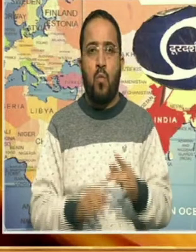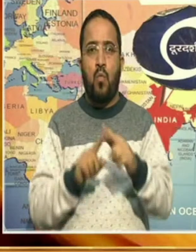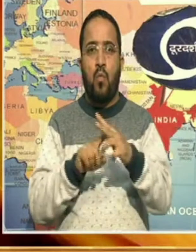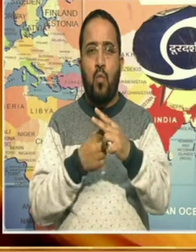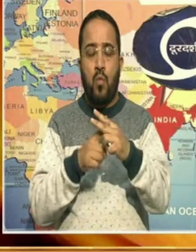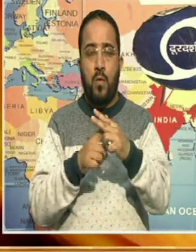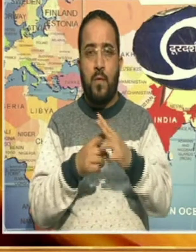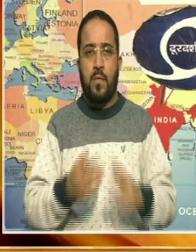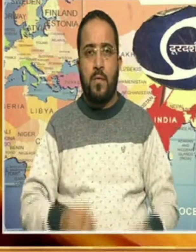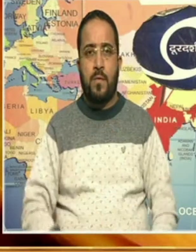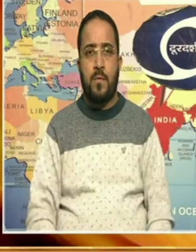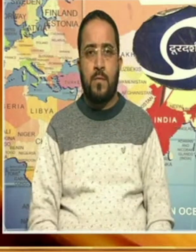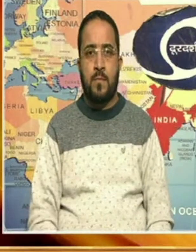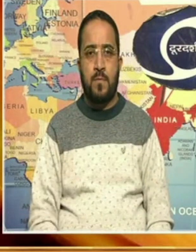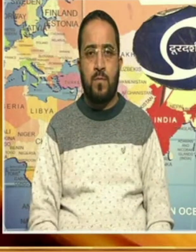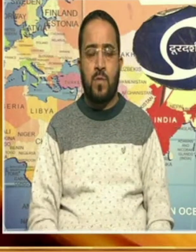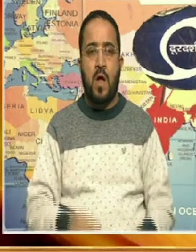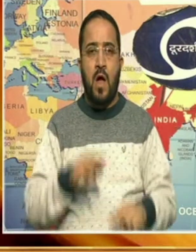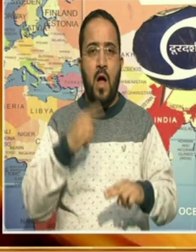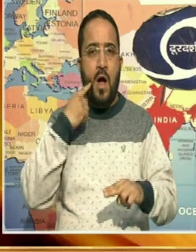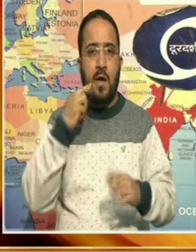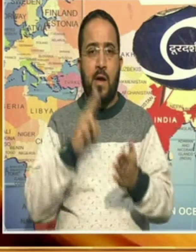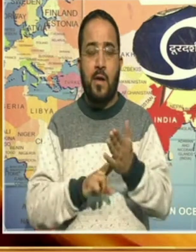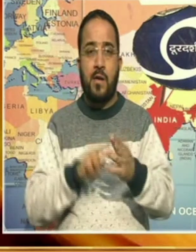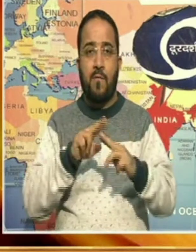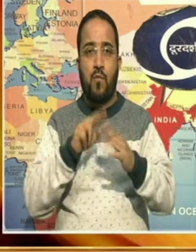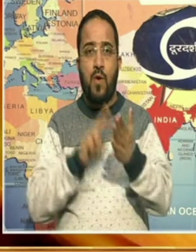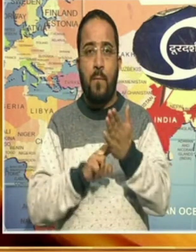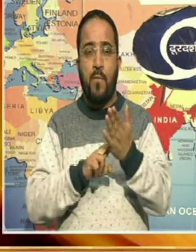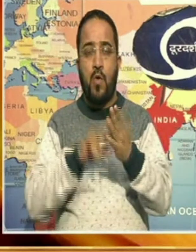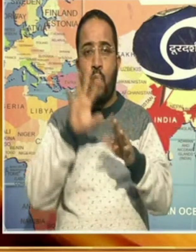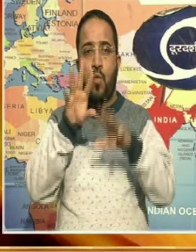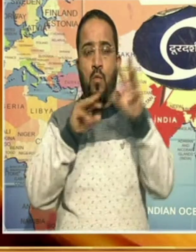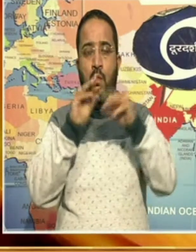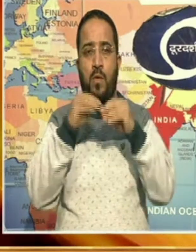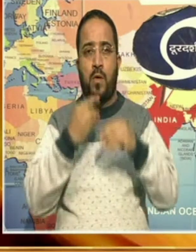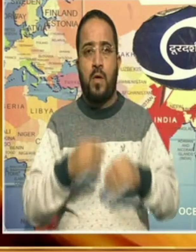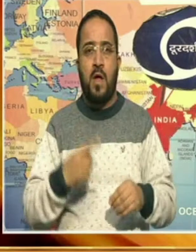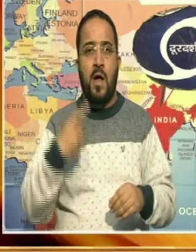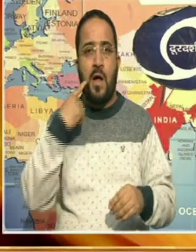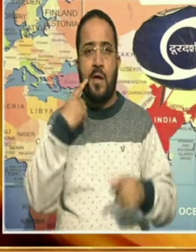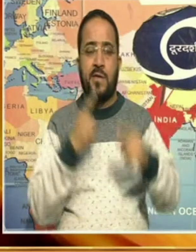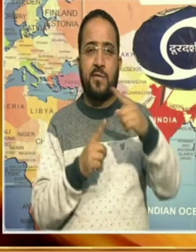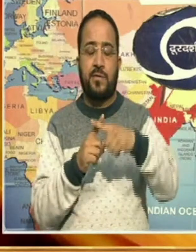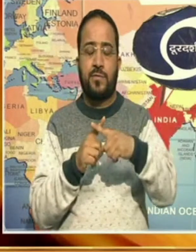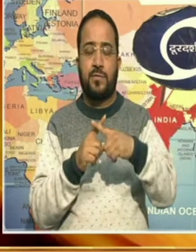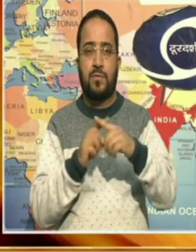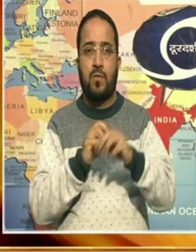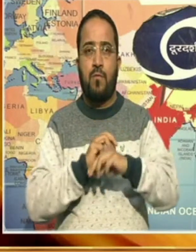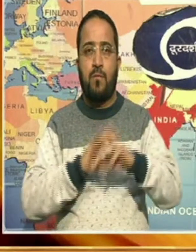اور انفارمیشن ٹیکنالوجی آئی ٹی کی وزارت نے